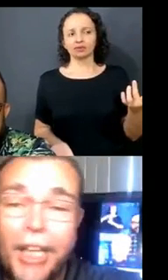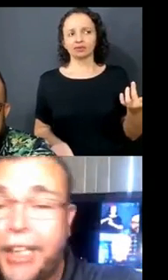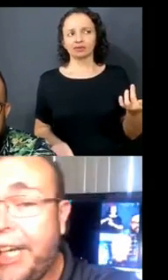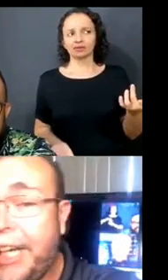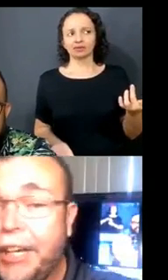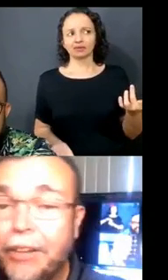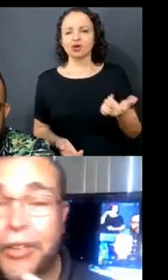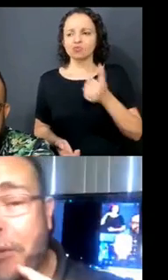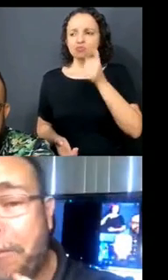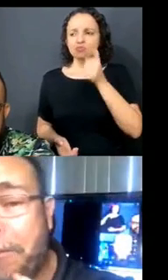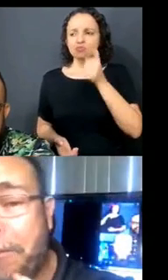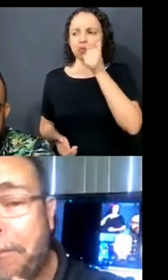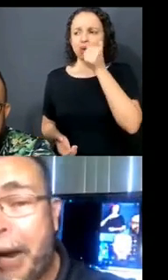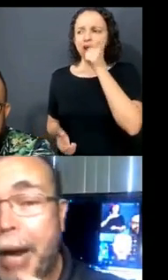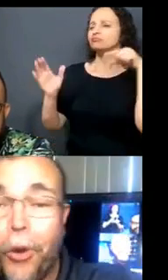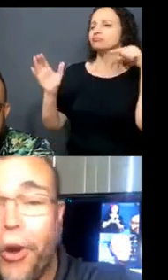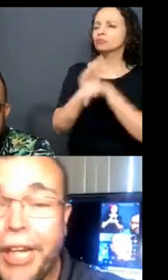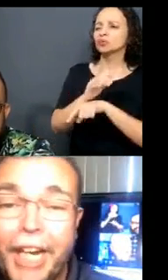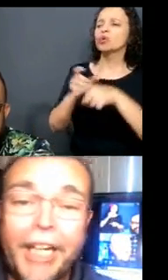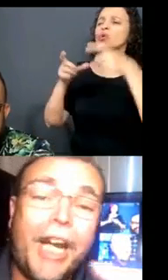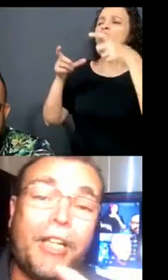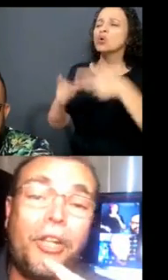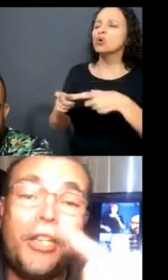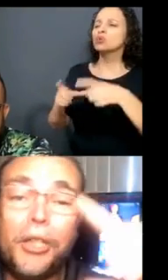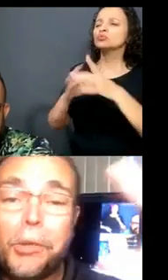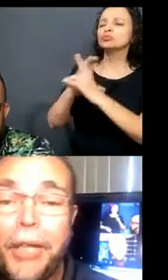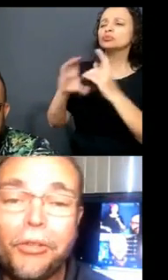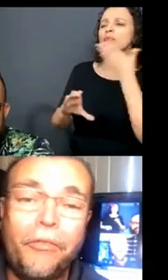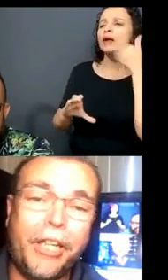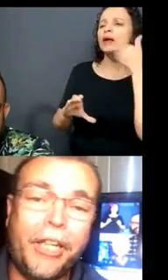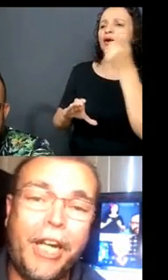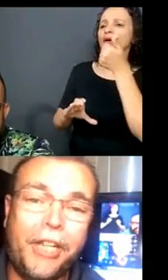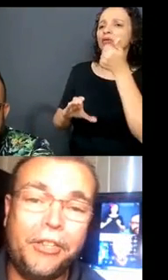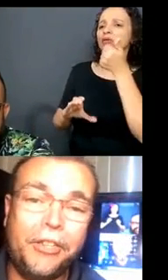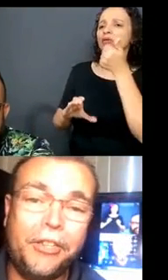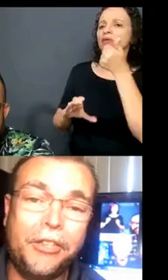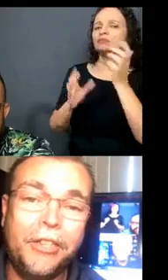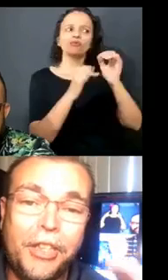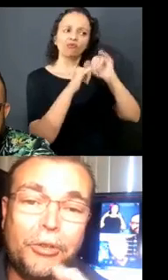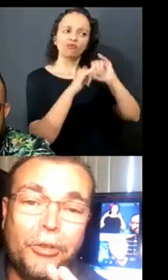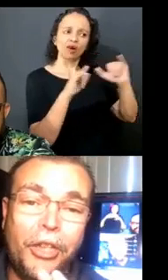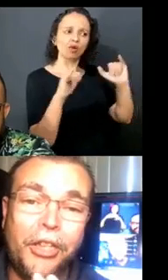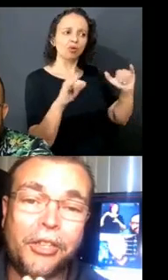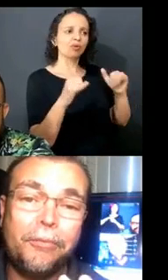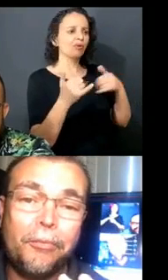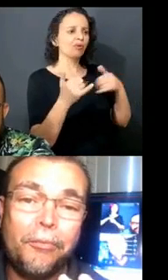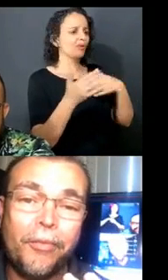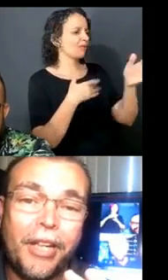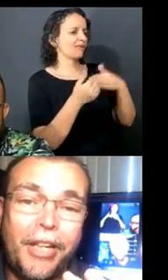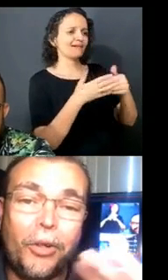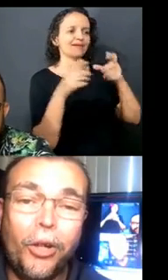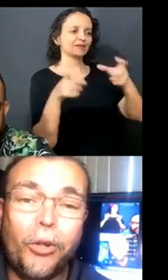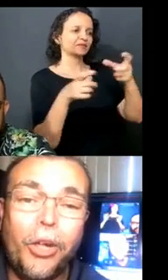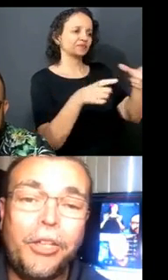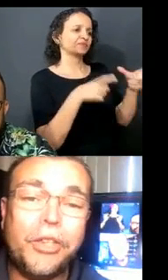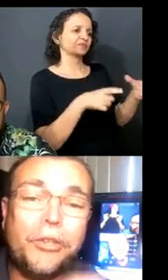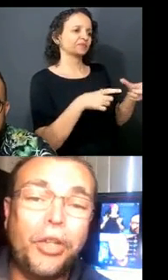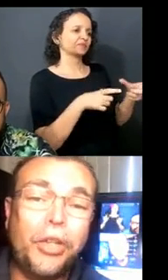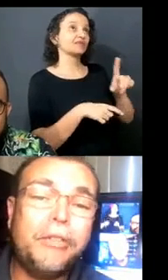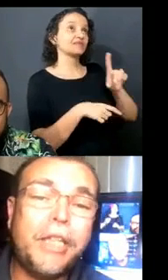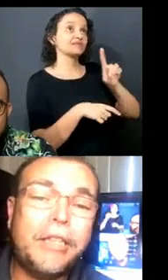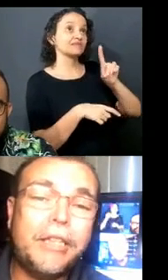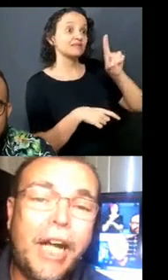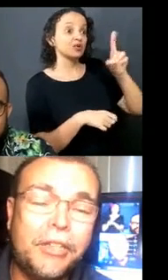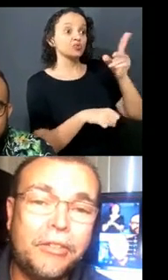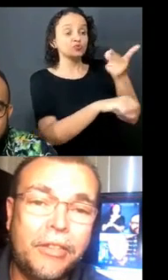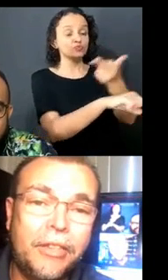nem ali. O Pai procura aquele que adora em espírito e em verdade. Quer dizer, Jesus, ele colocou isso há